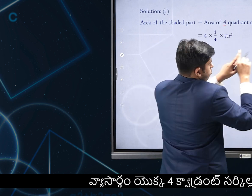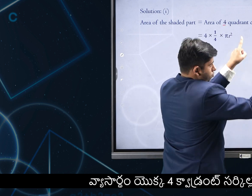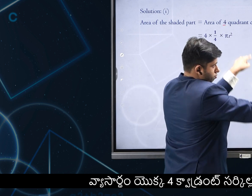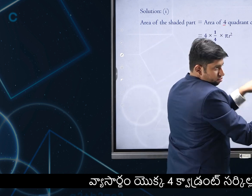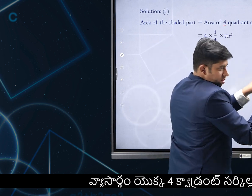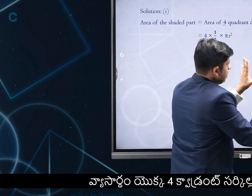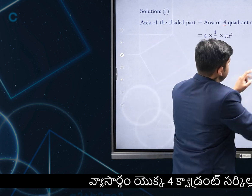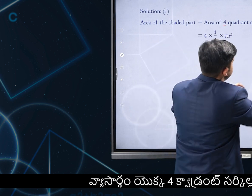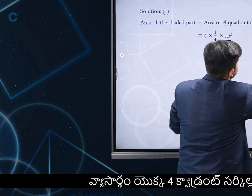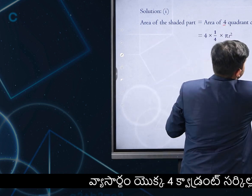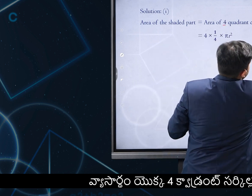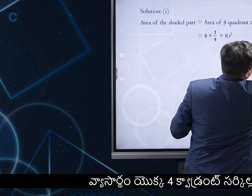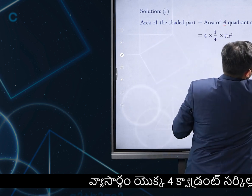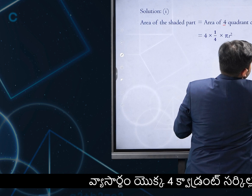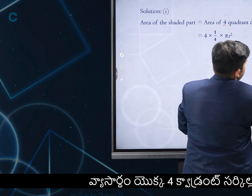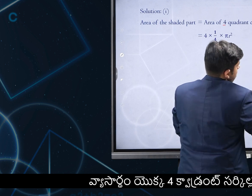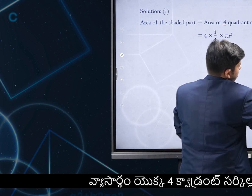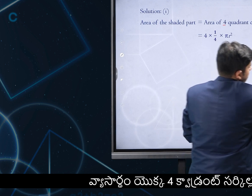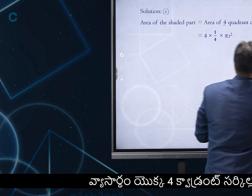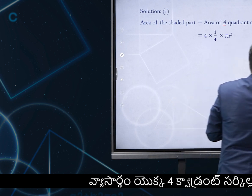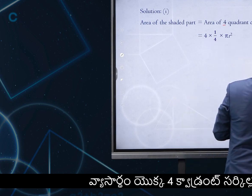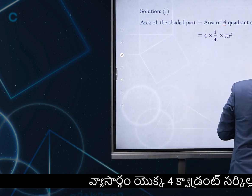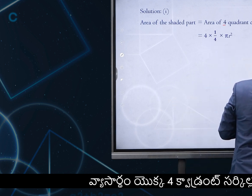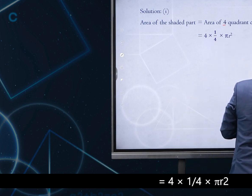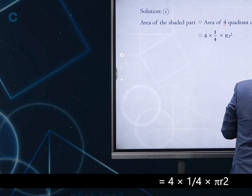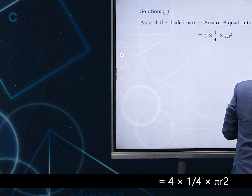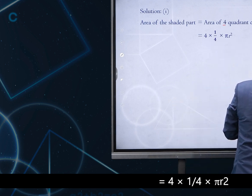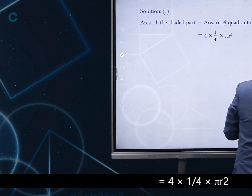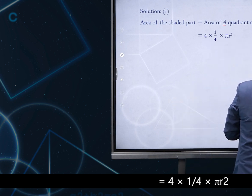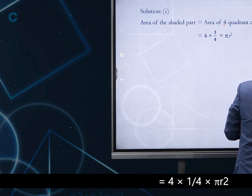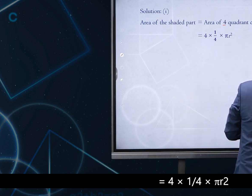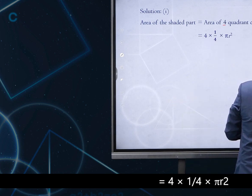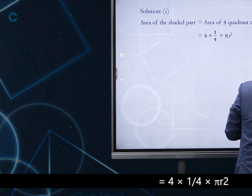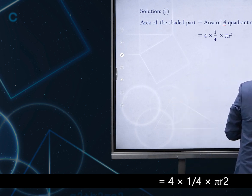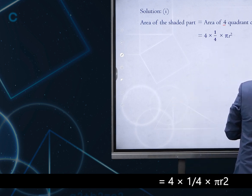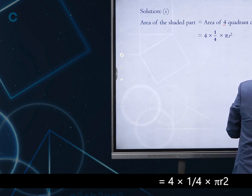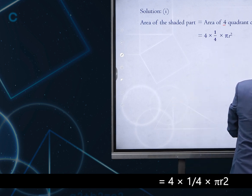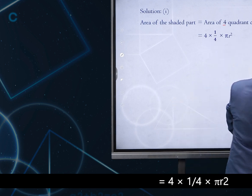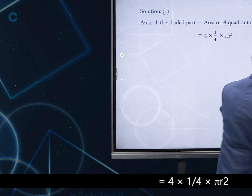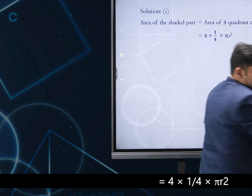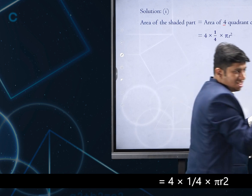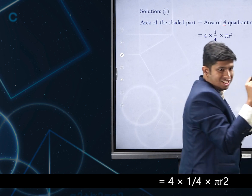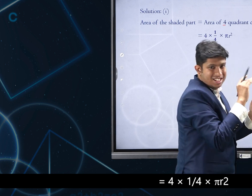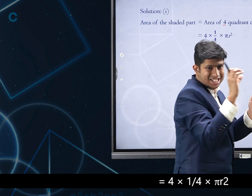వ్యాసార్థం యొక్క 4 క్వాడ్రంట్ సర్కిళ్ల వైశాల్యం = 4 × 1/4